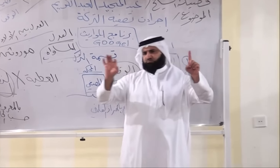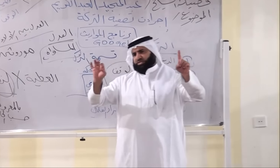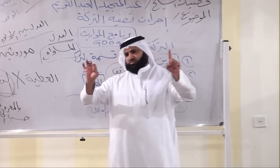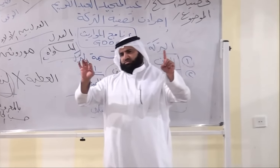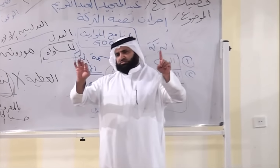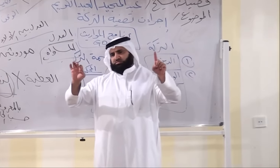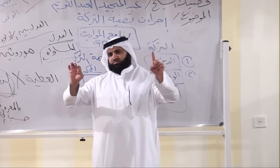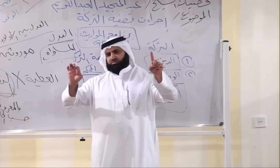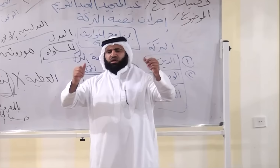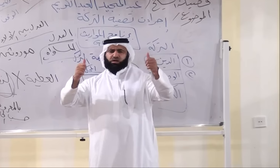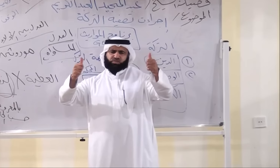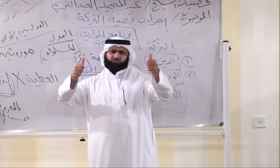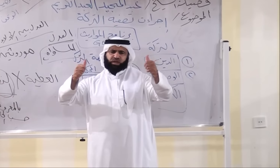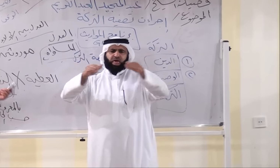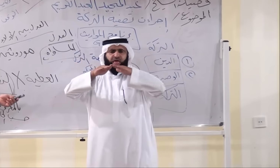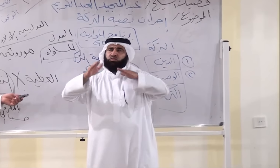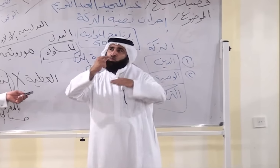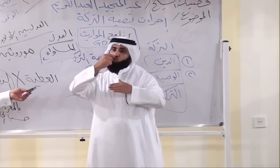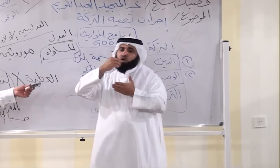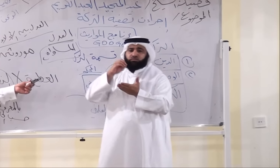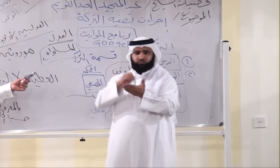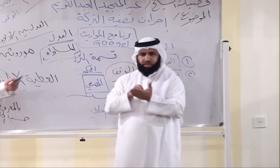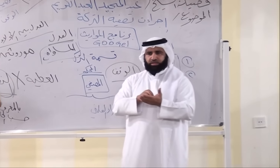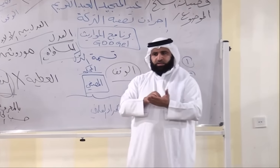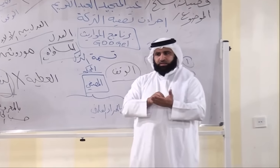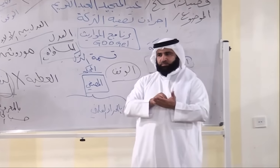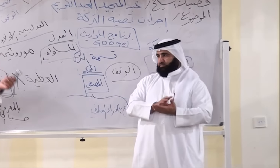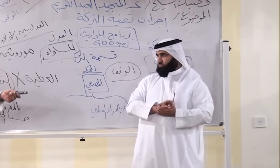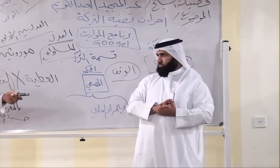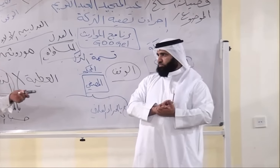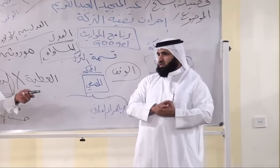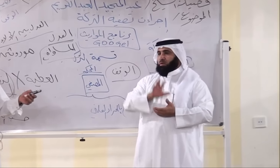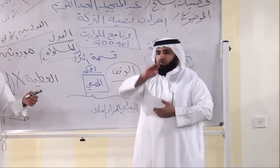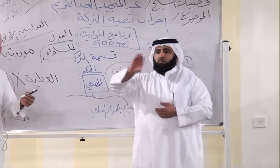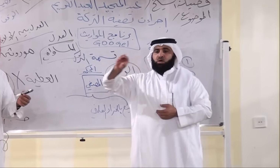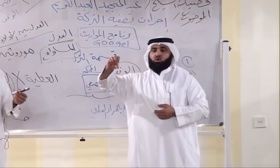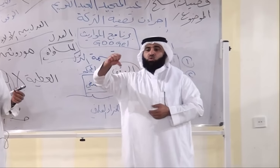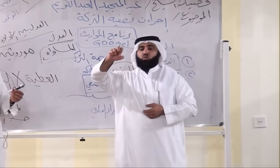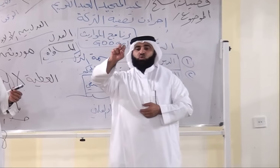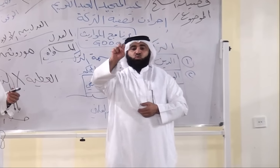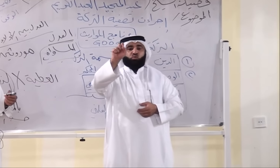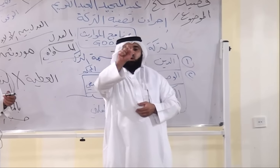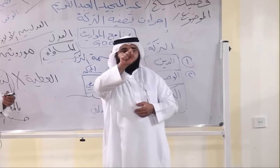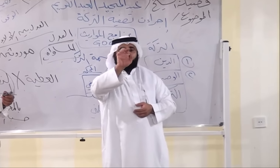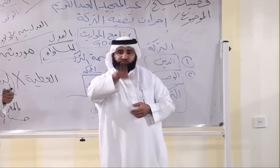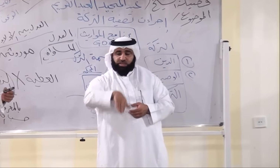أنه يكون للذكر مثل حب الأنثيين. بعض الأوقات بعضهم يسوي وقف،